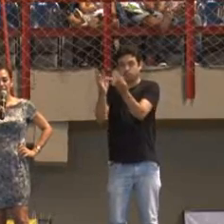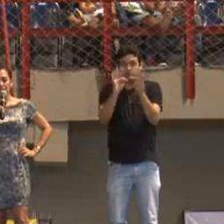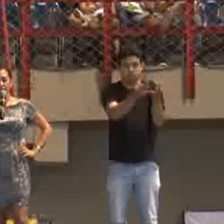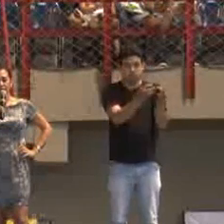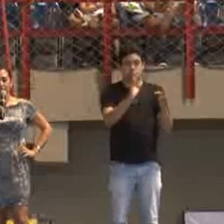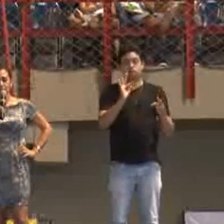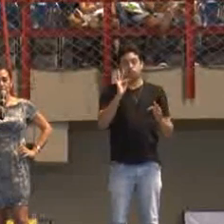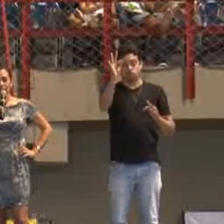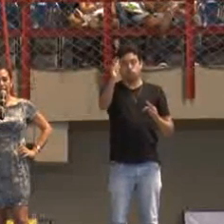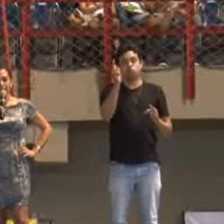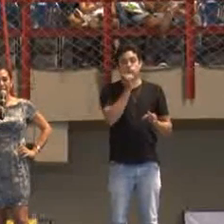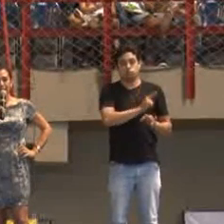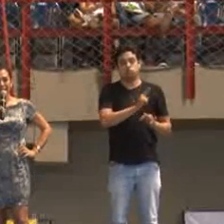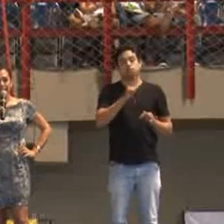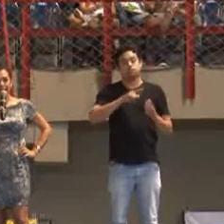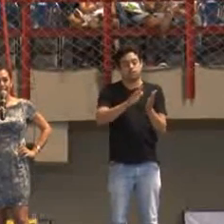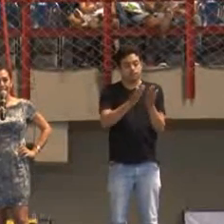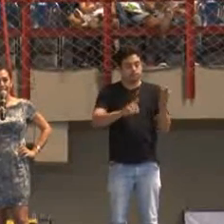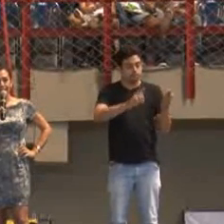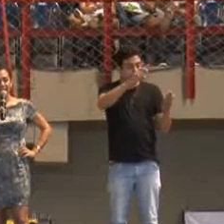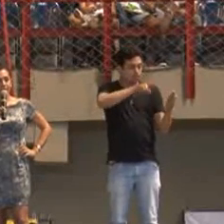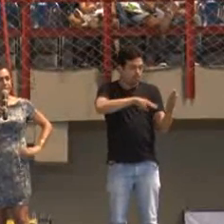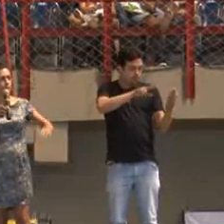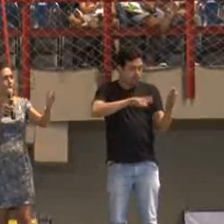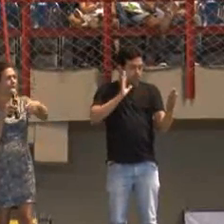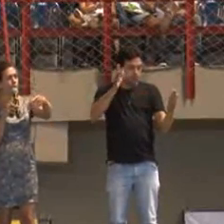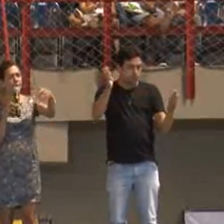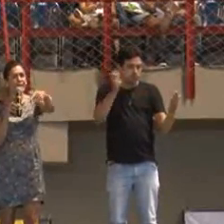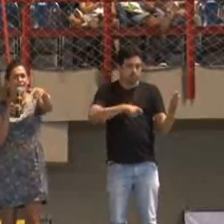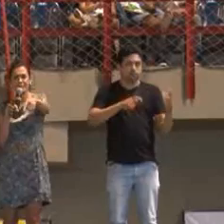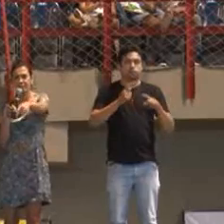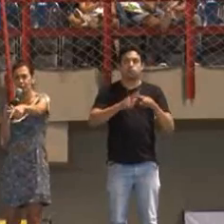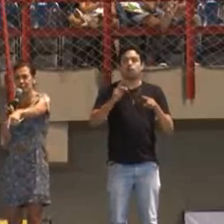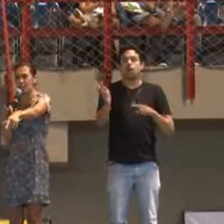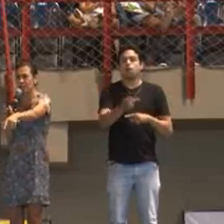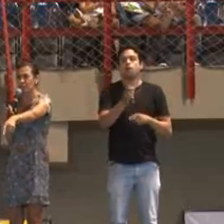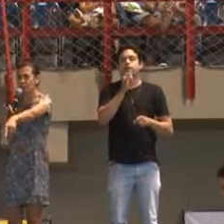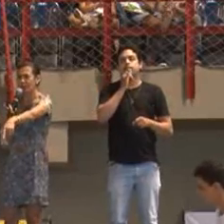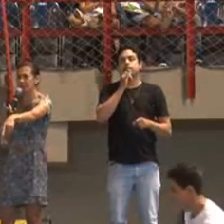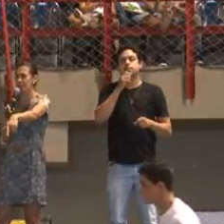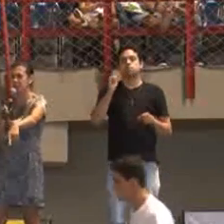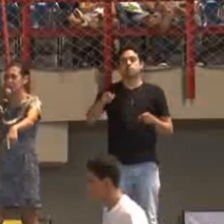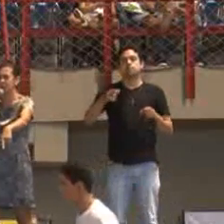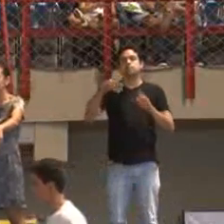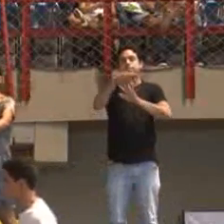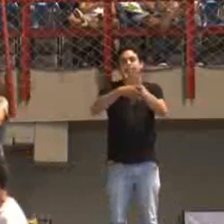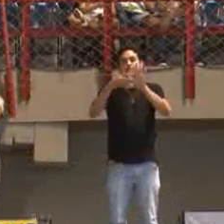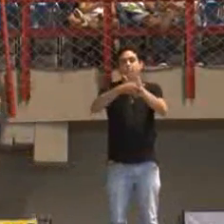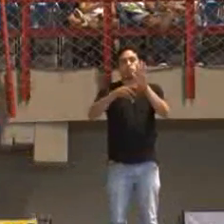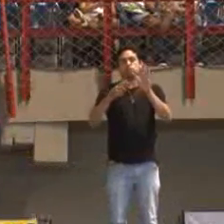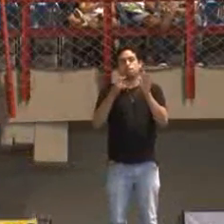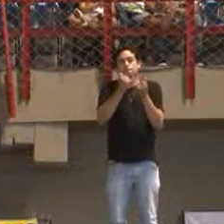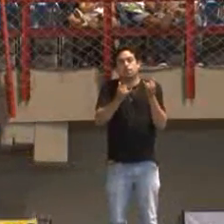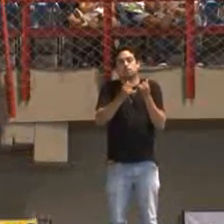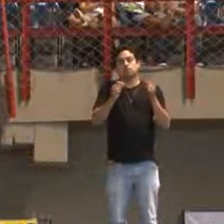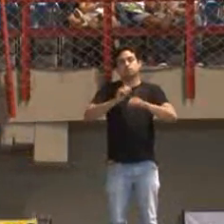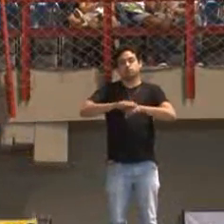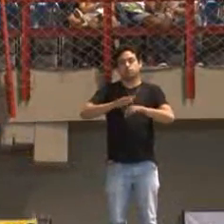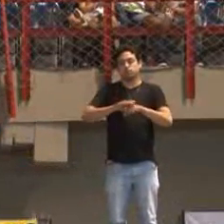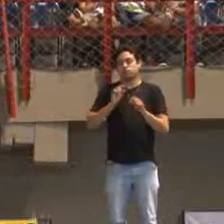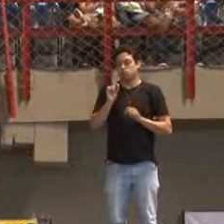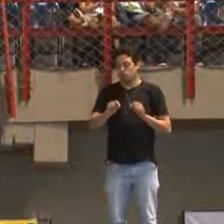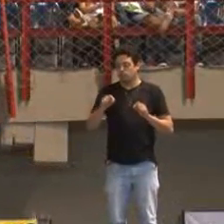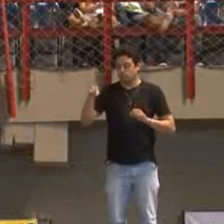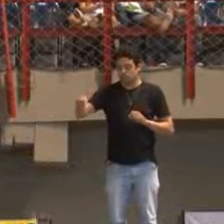resolver-se-á lendo a Bíblia. Professor, o que é que acontece se eu fizer um texto parecido? Esse texto